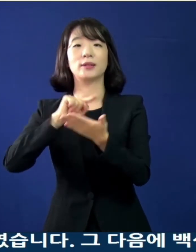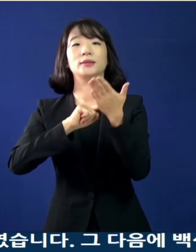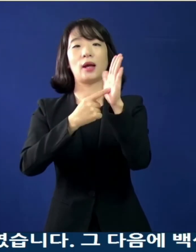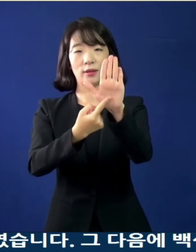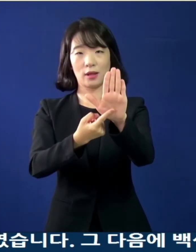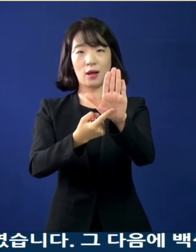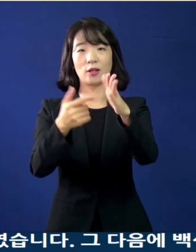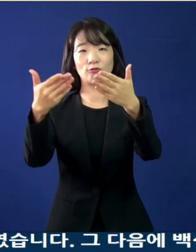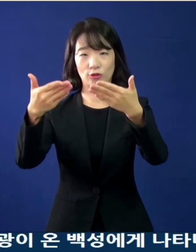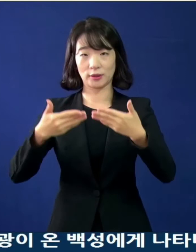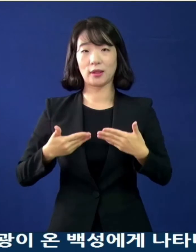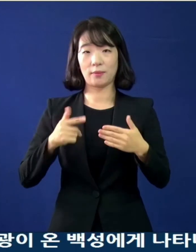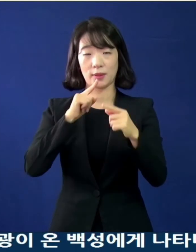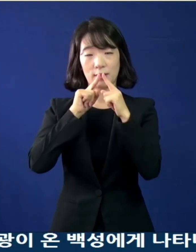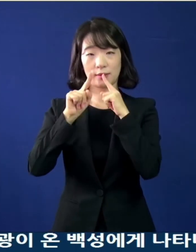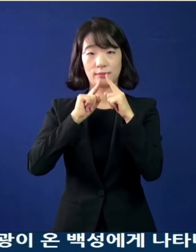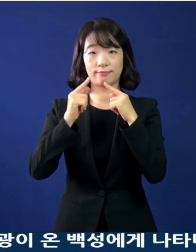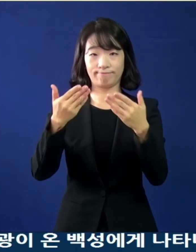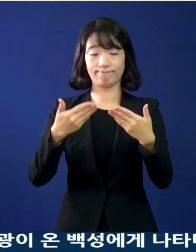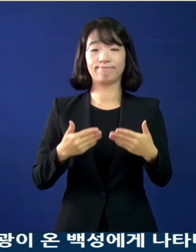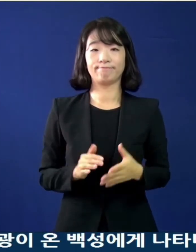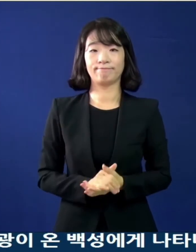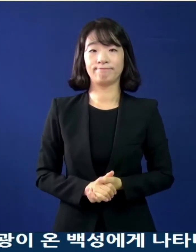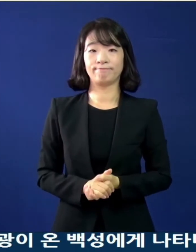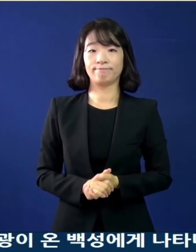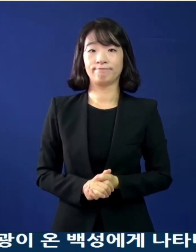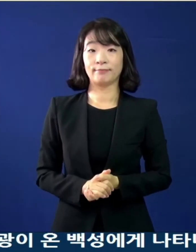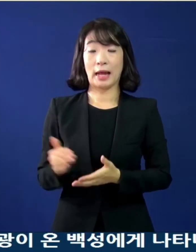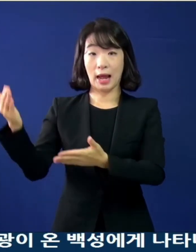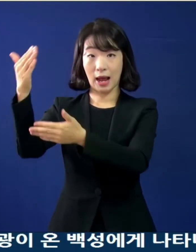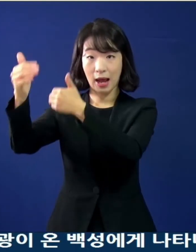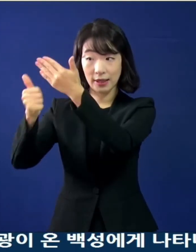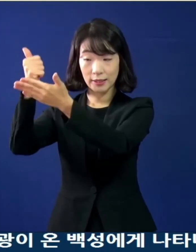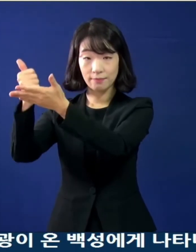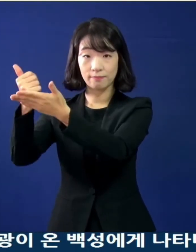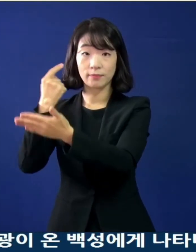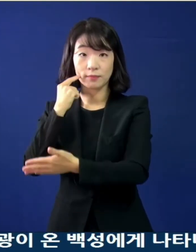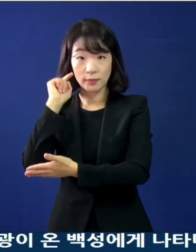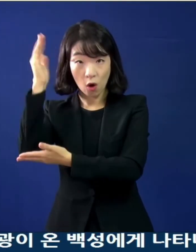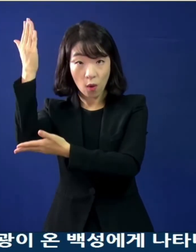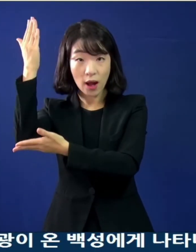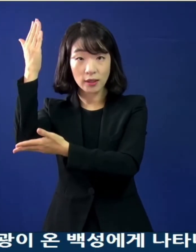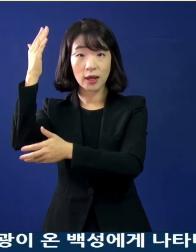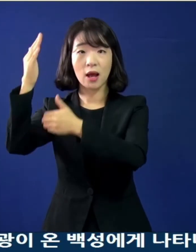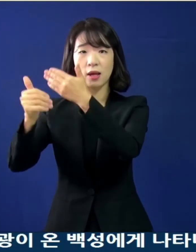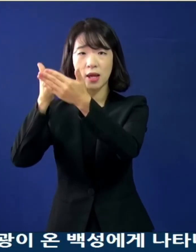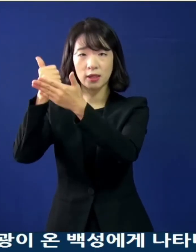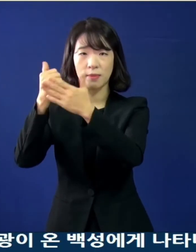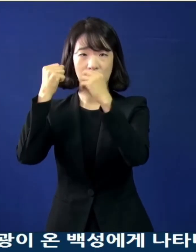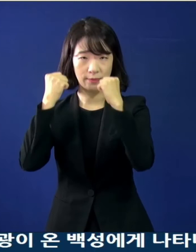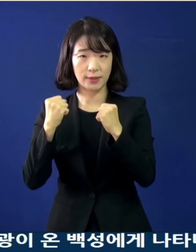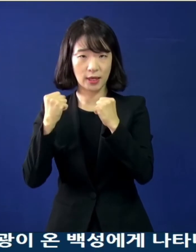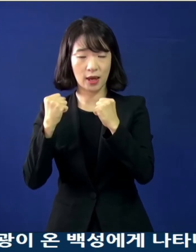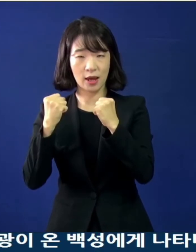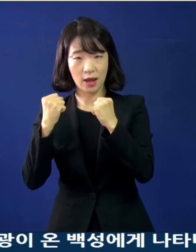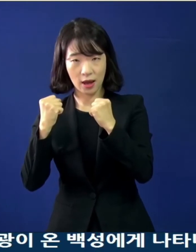하나님의 영광이 나타난 겁니다. 하나님의 영광은 하나님의 임재가 인간들 보기에